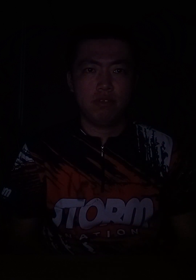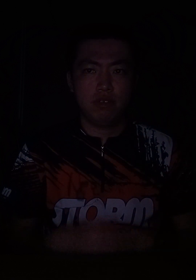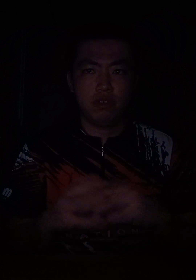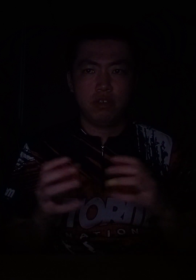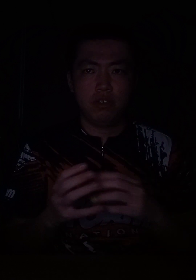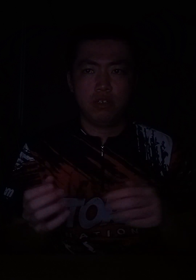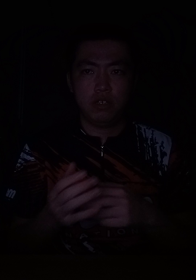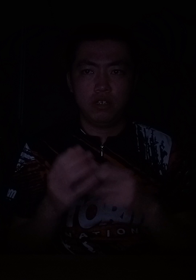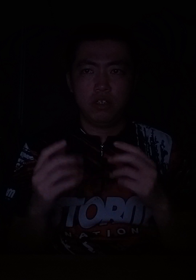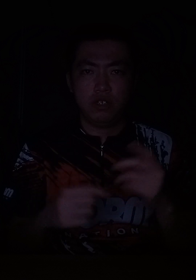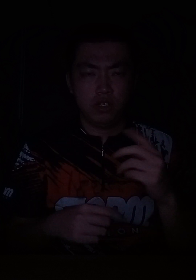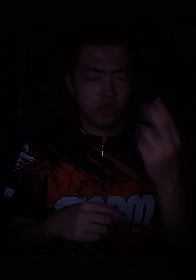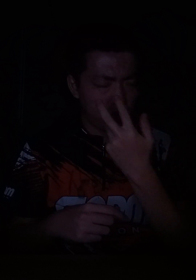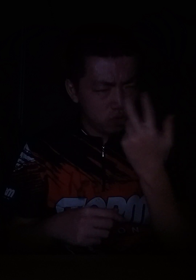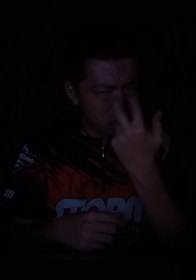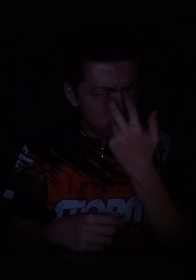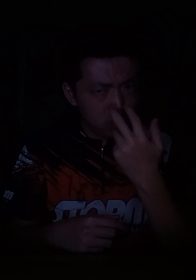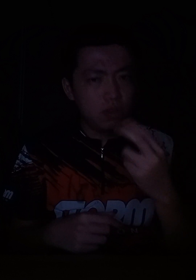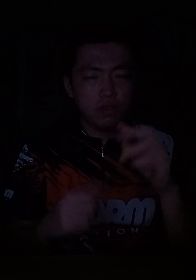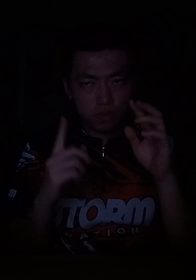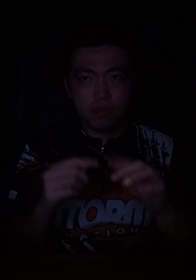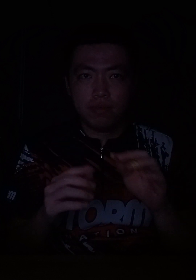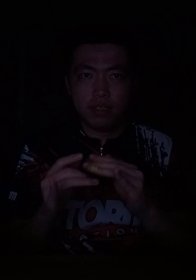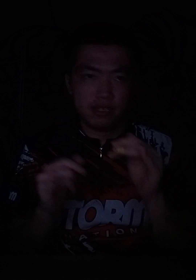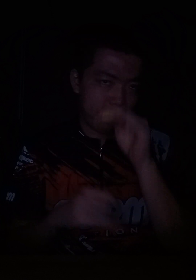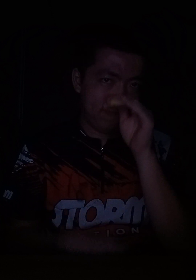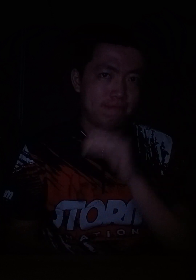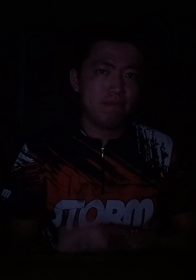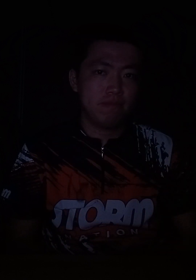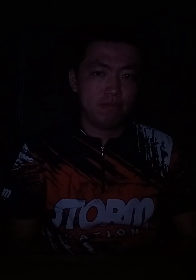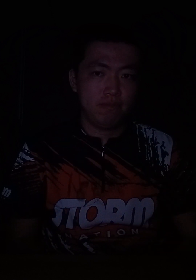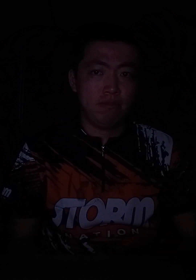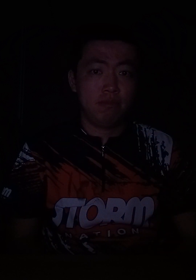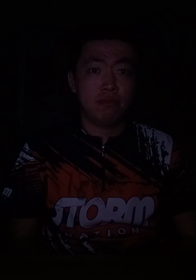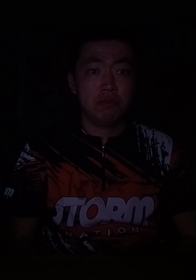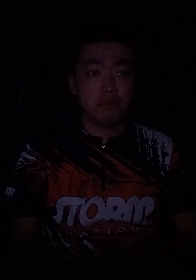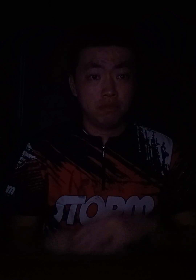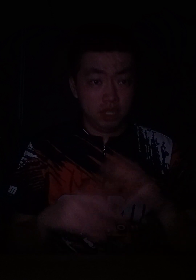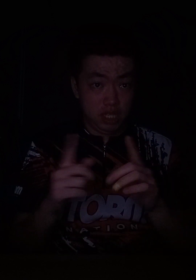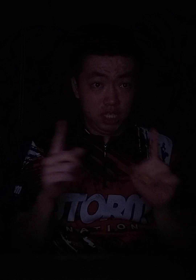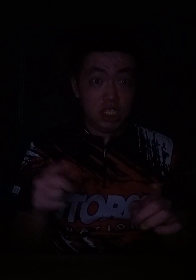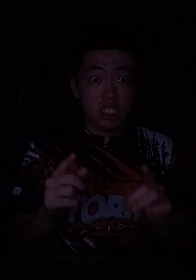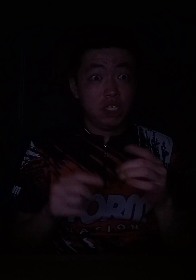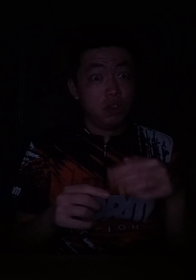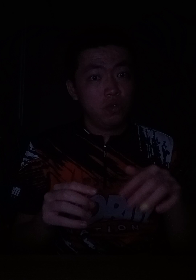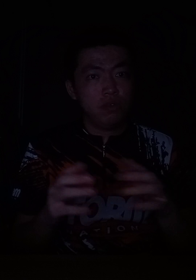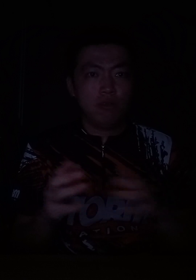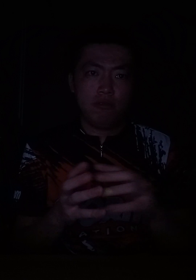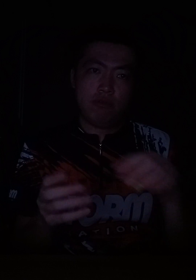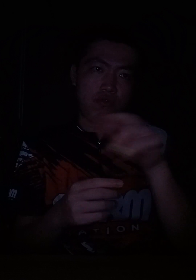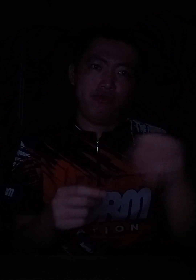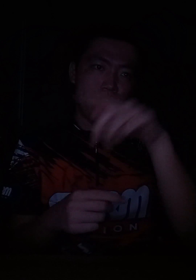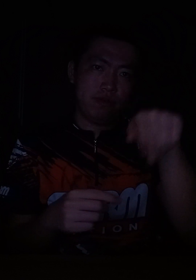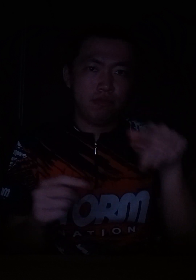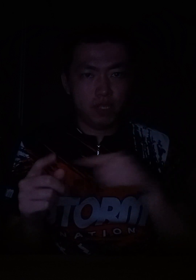할당량을 채우려면 눈으로만 점검해야 하는 날도 있습니다. 1인이 안에서 대기를 하고 있고 수동 운전으로